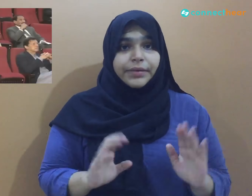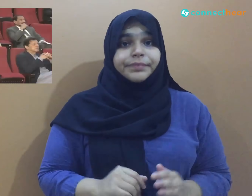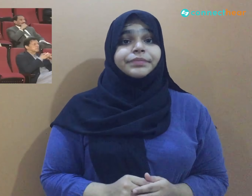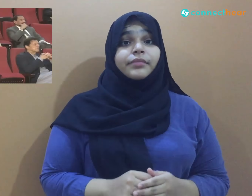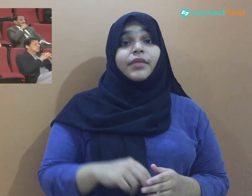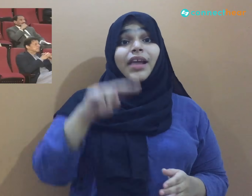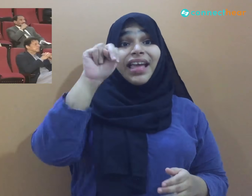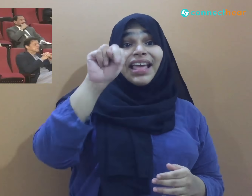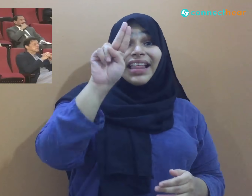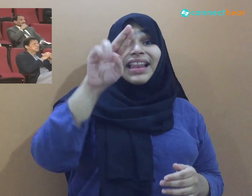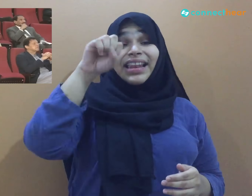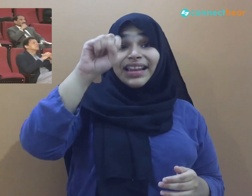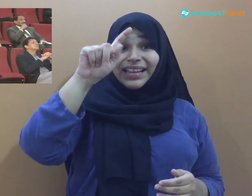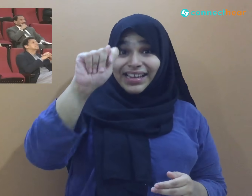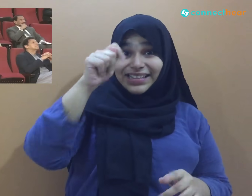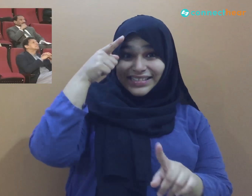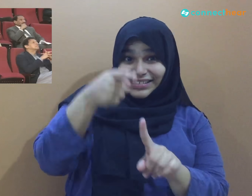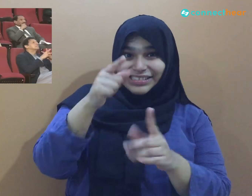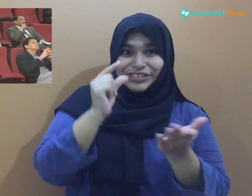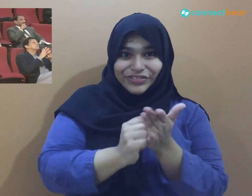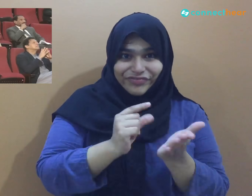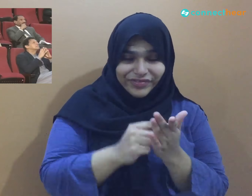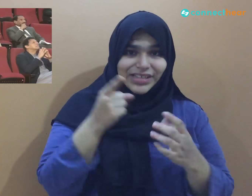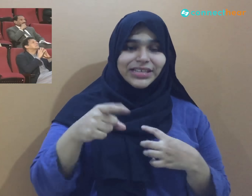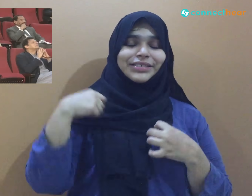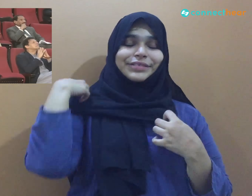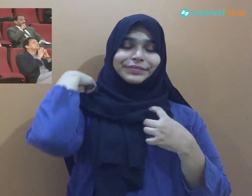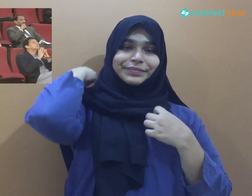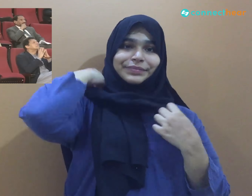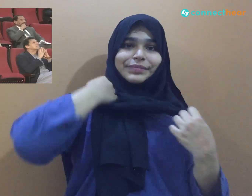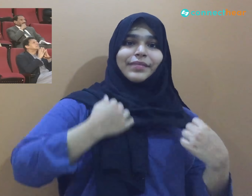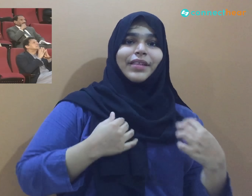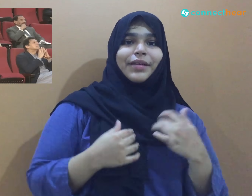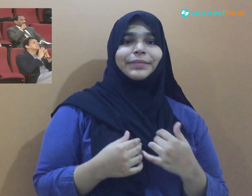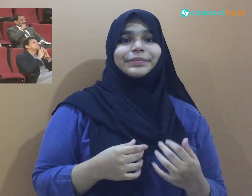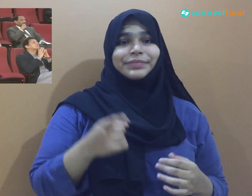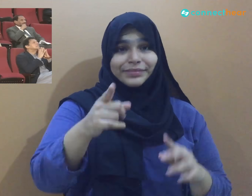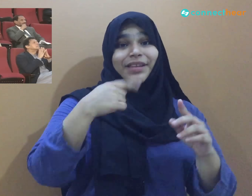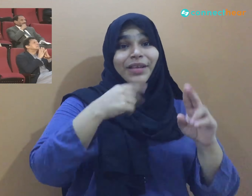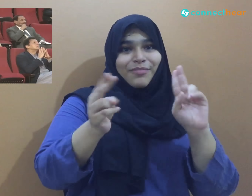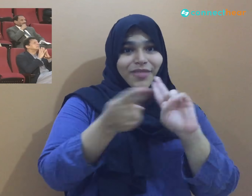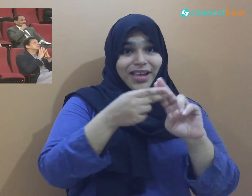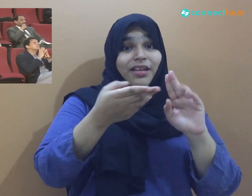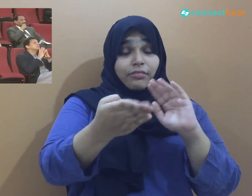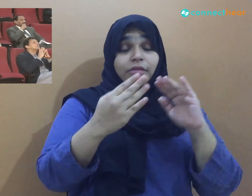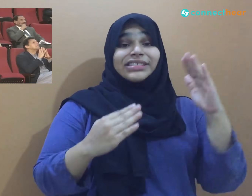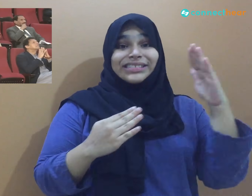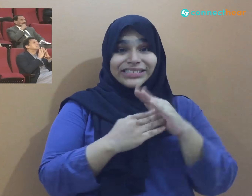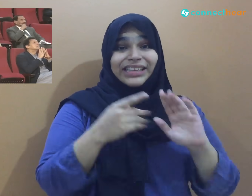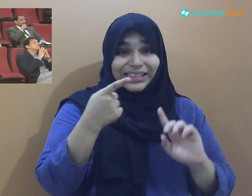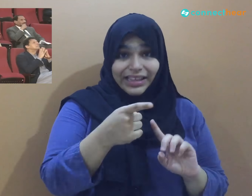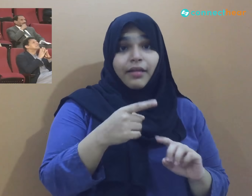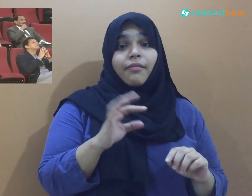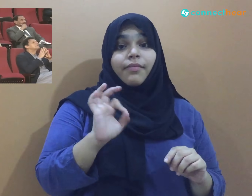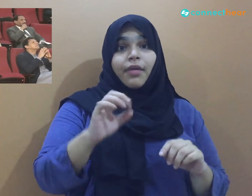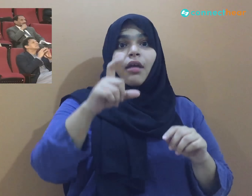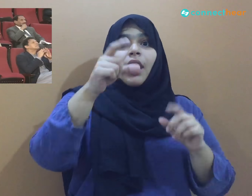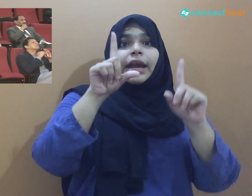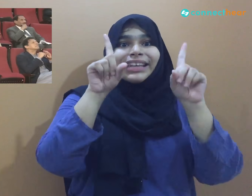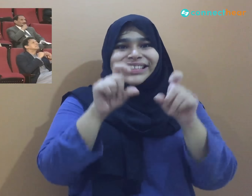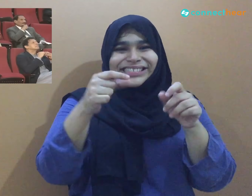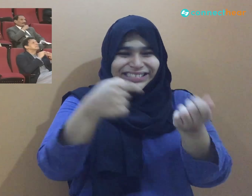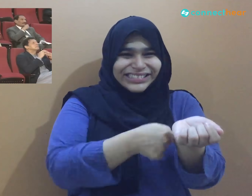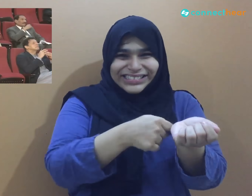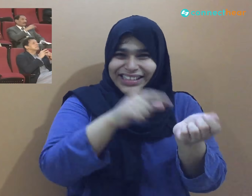ساتھ جو نسٹ نے ہمارے ابھی سر آپ سے چلو میں ان کی ملاقات بھی ہوگی, نسٹ نے اپنی ٹیسٹنگ کٹس جو ہیں وہ